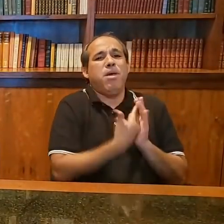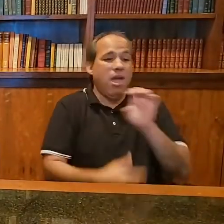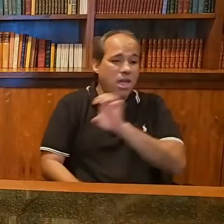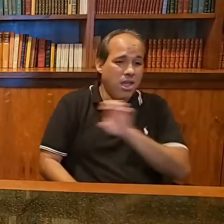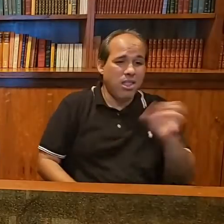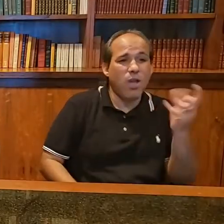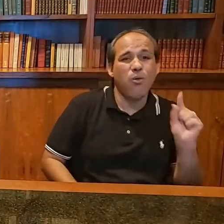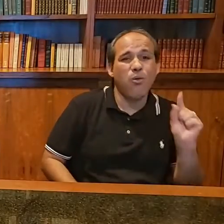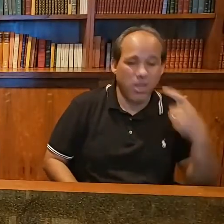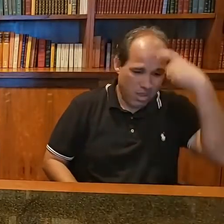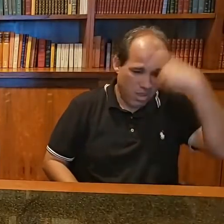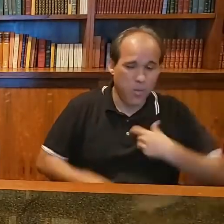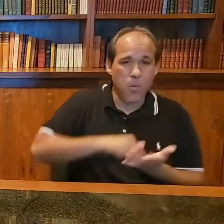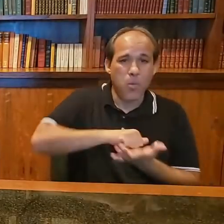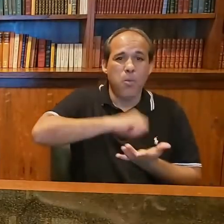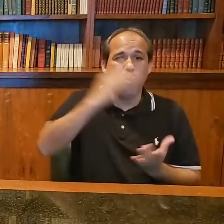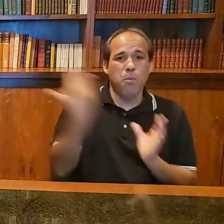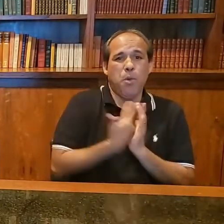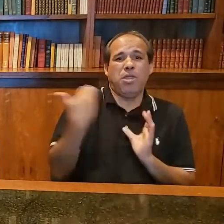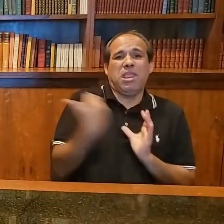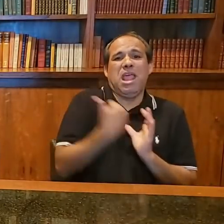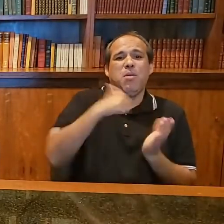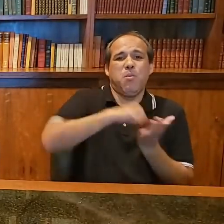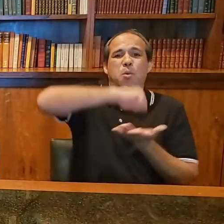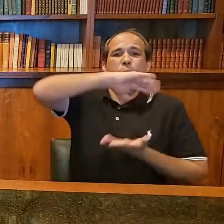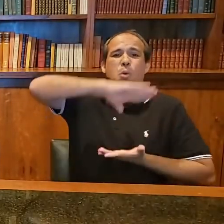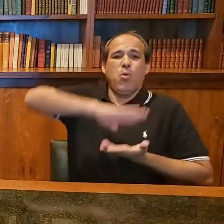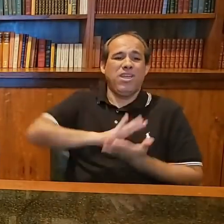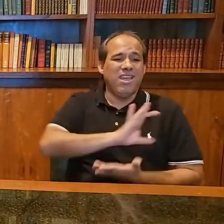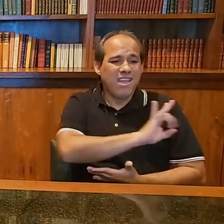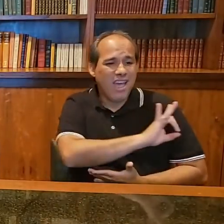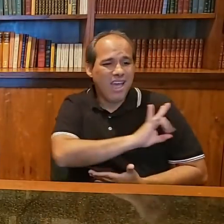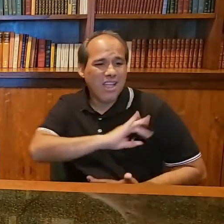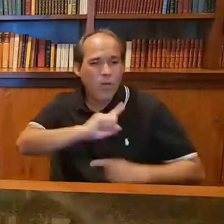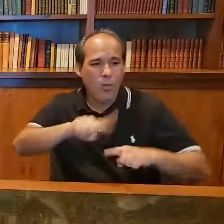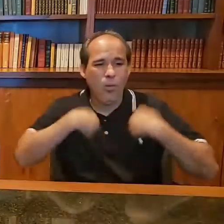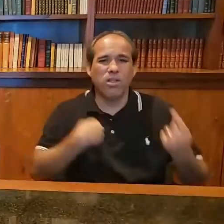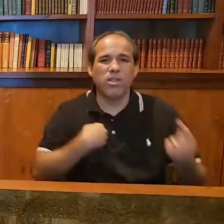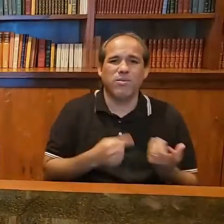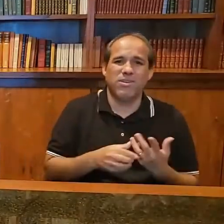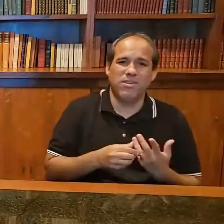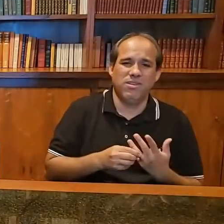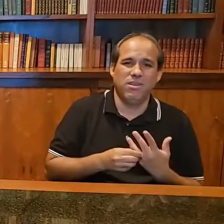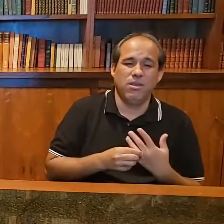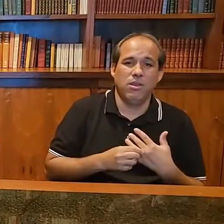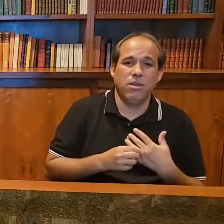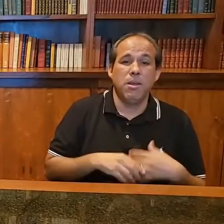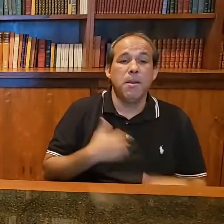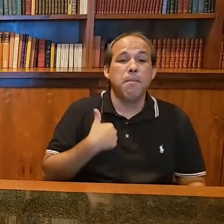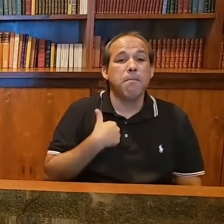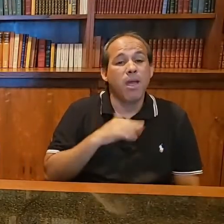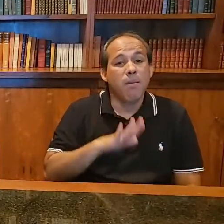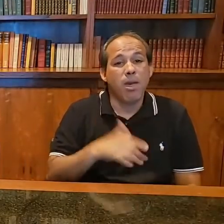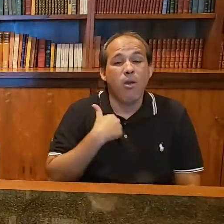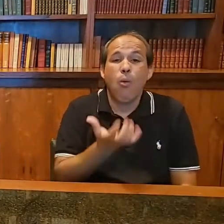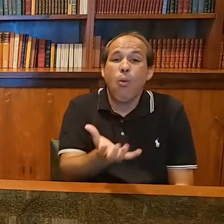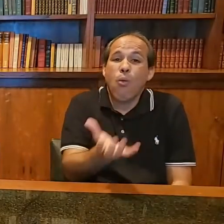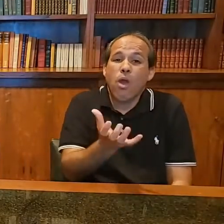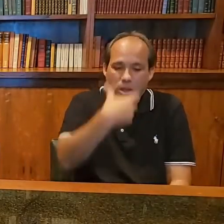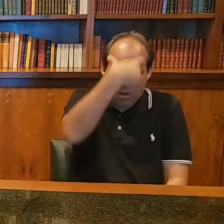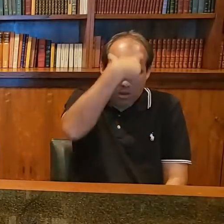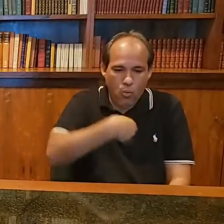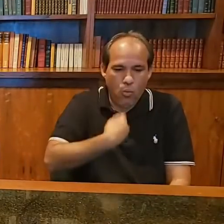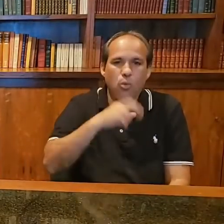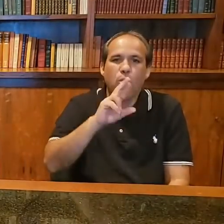Que eu seja punido, né, em cada processo que foi apertado contra mim. Né? O que eu gostaria que acontecesse, né, eu como